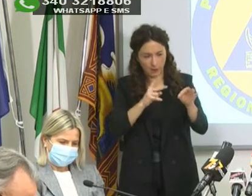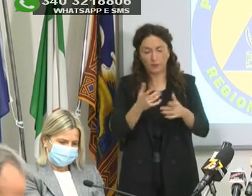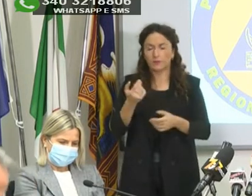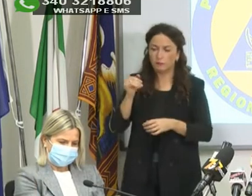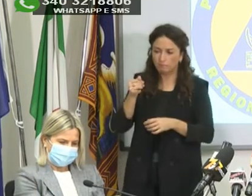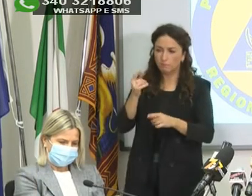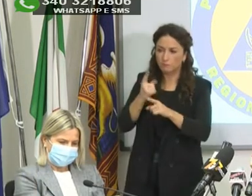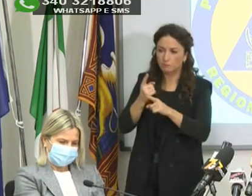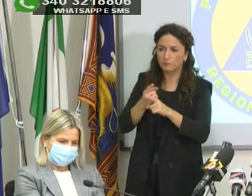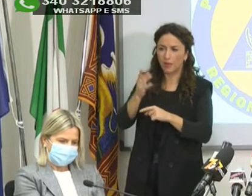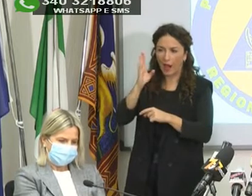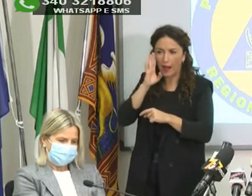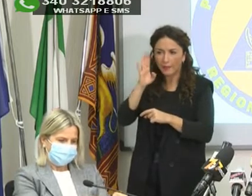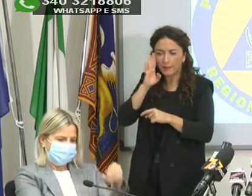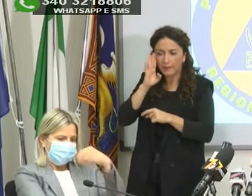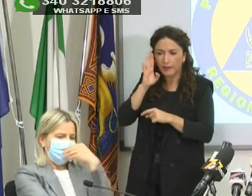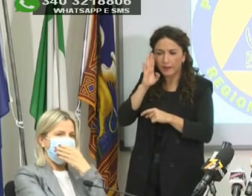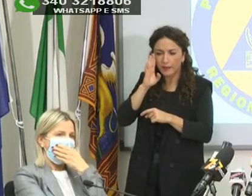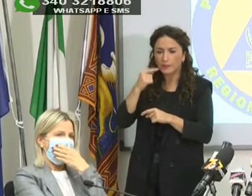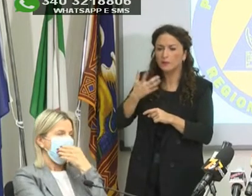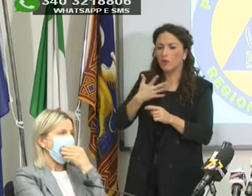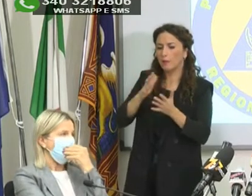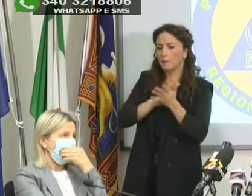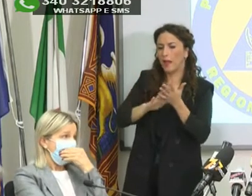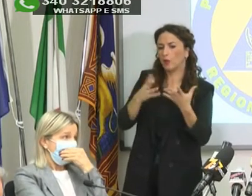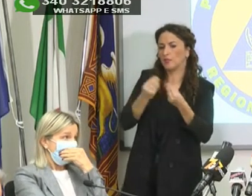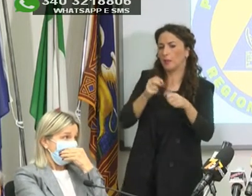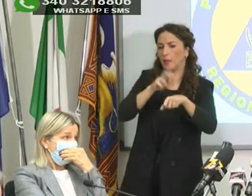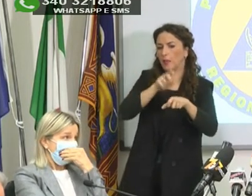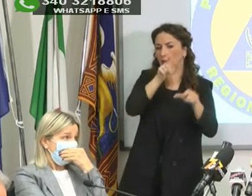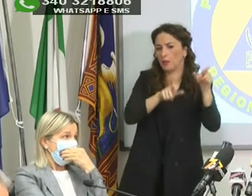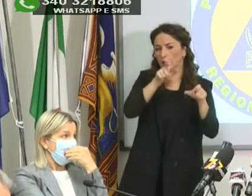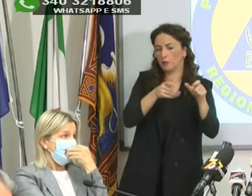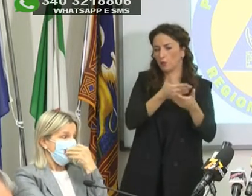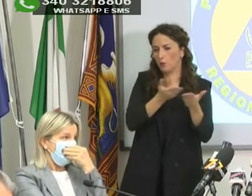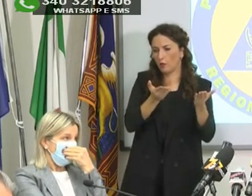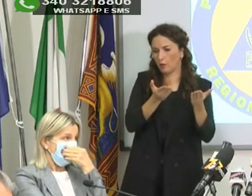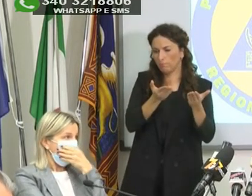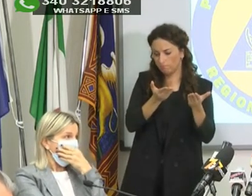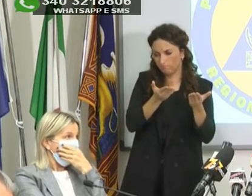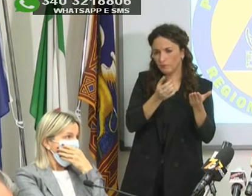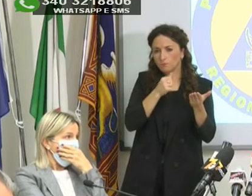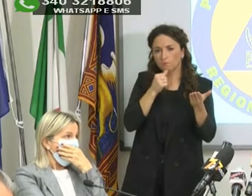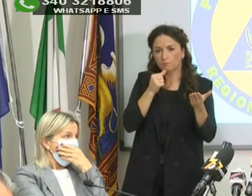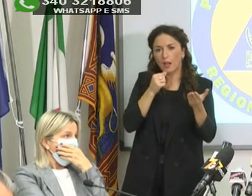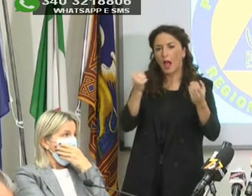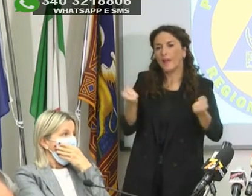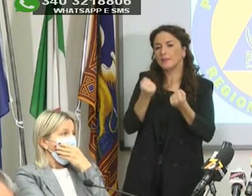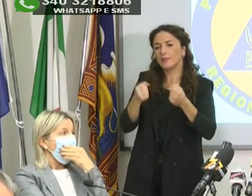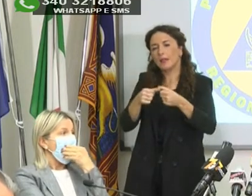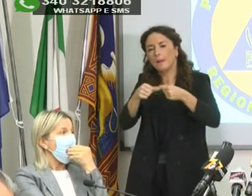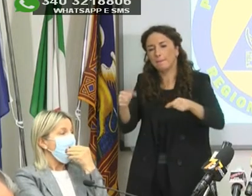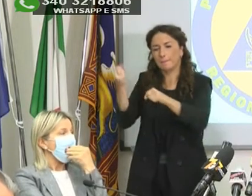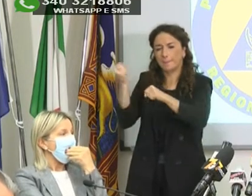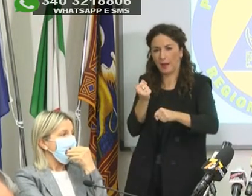essere fatte con oculatezza, le facciamo in un piano con i clinici per garantire le attività, diciamo, indispensabili